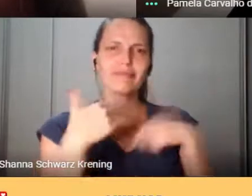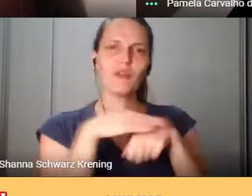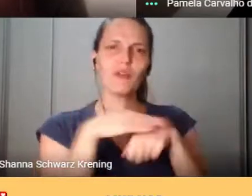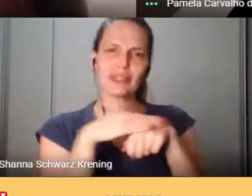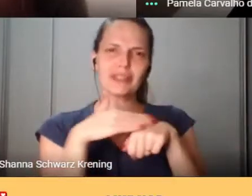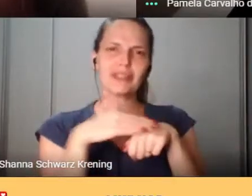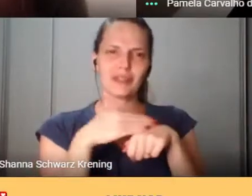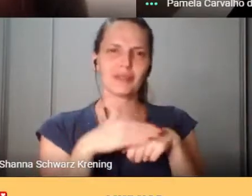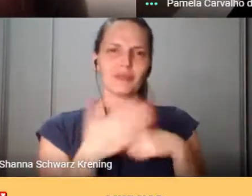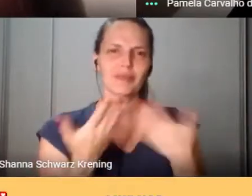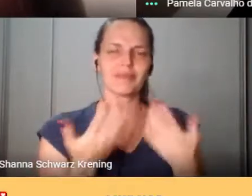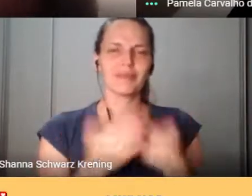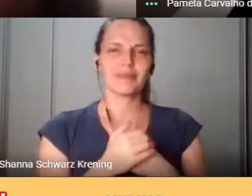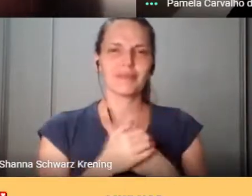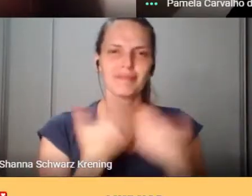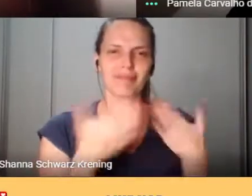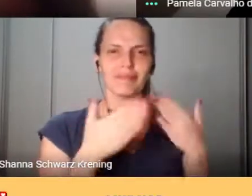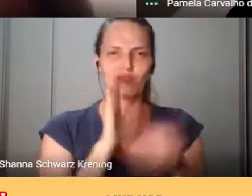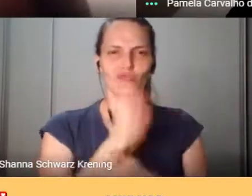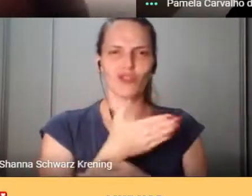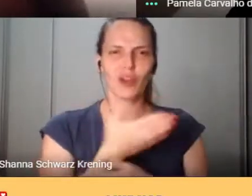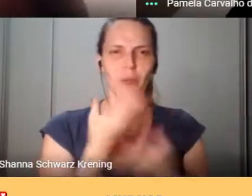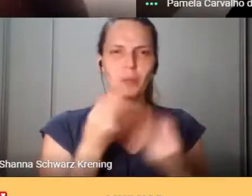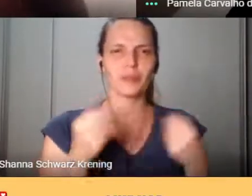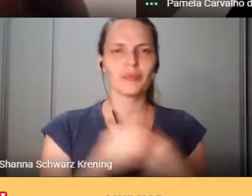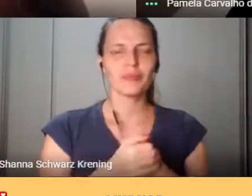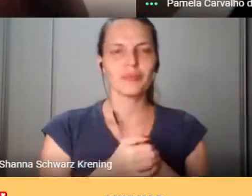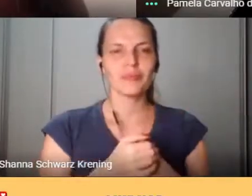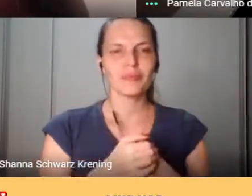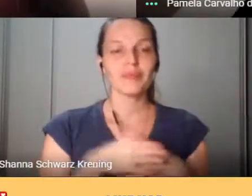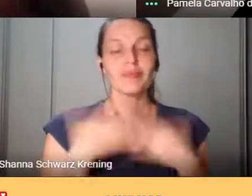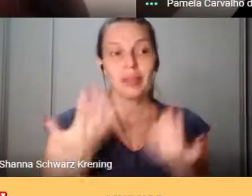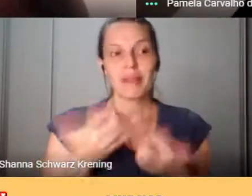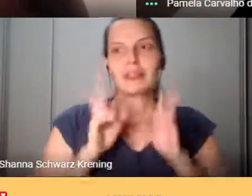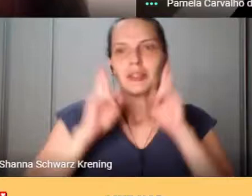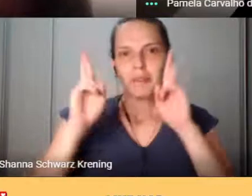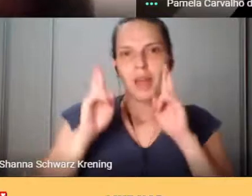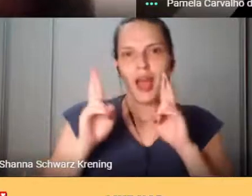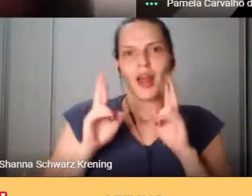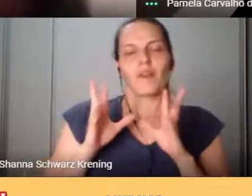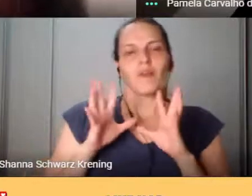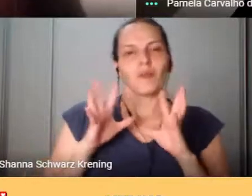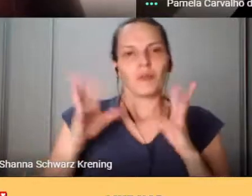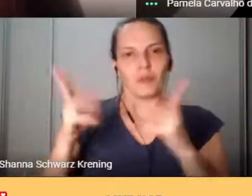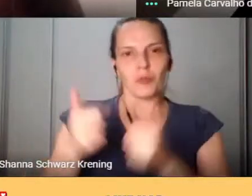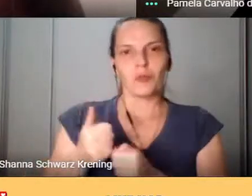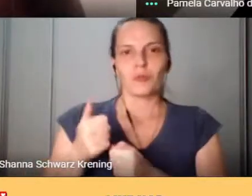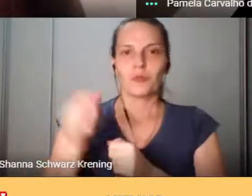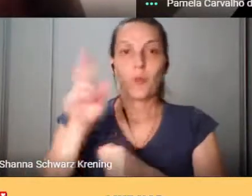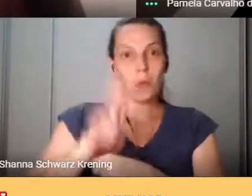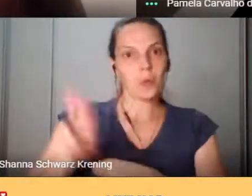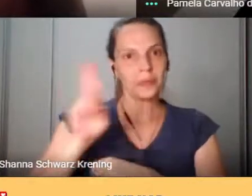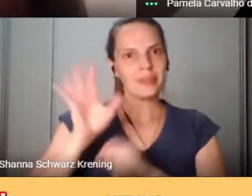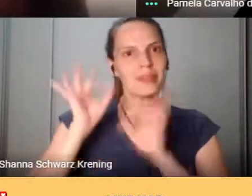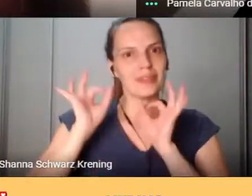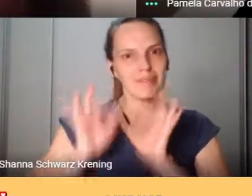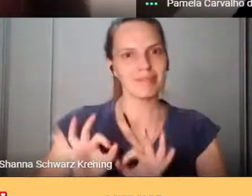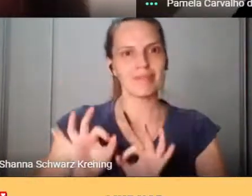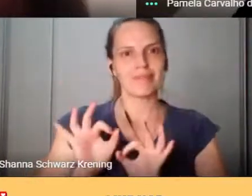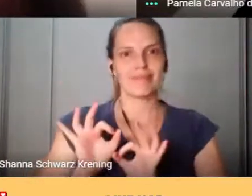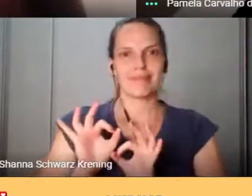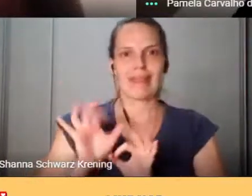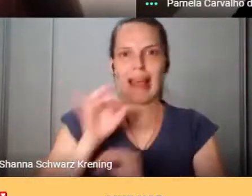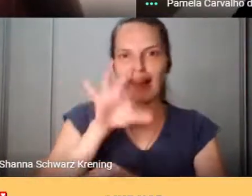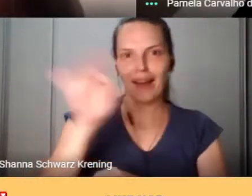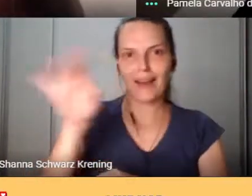Exatamente. Espero que o pessoal tenha feito um bom uso, né, e que possam pensar também e olhar para dentro deles e ver o que nesse